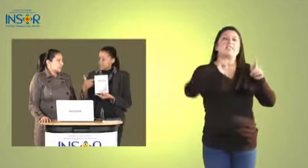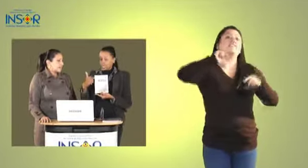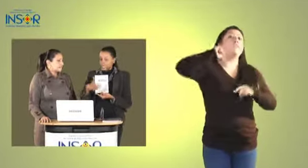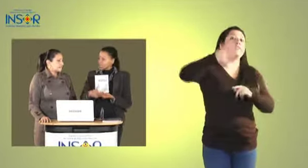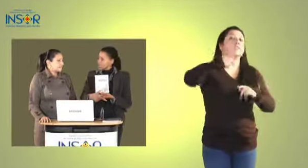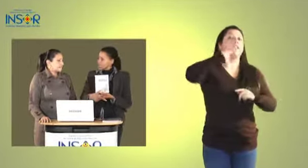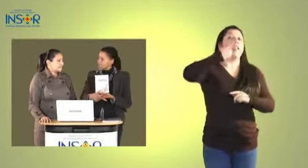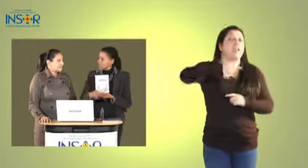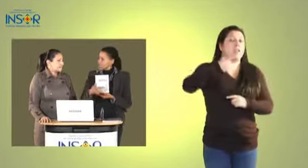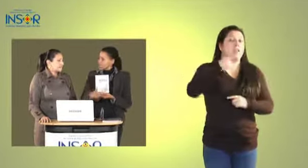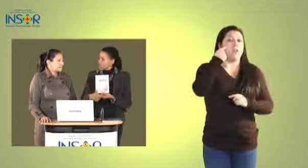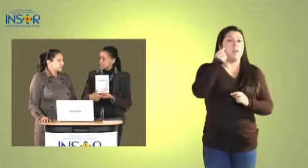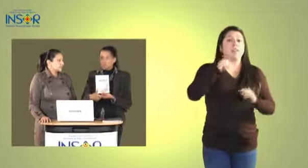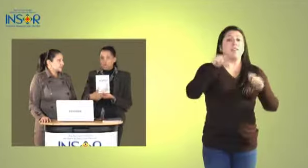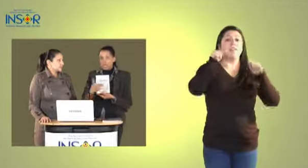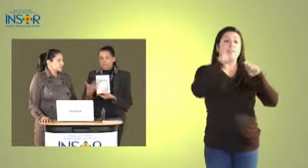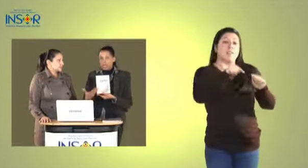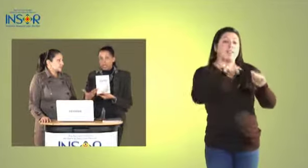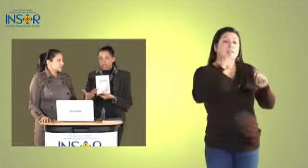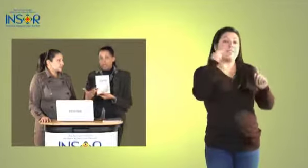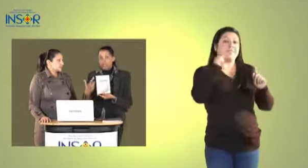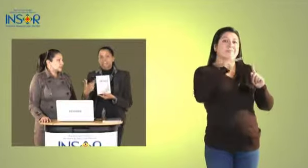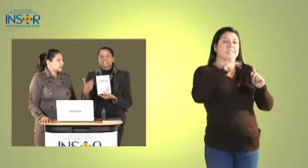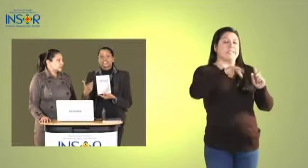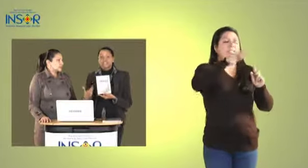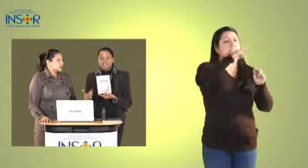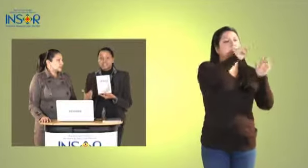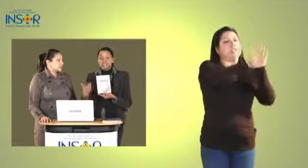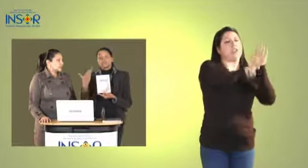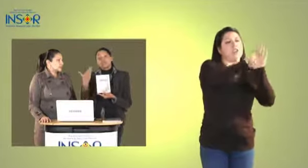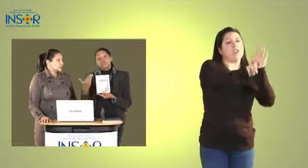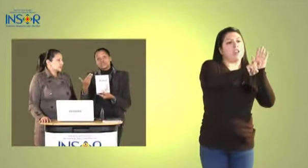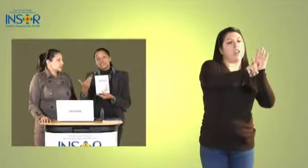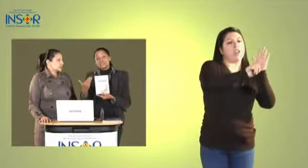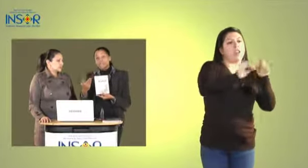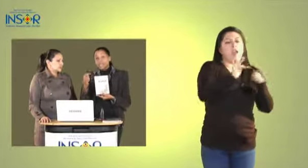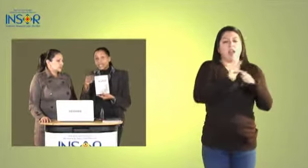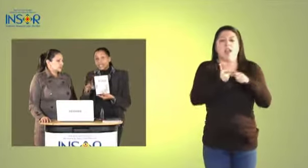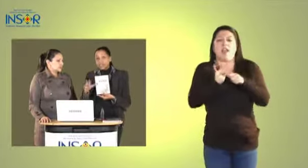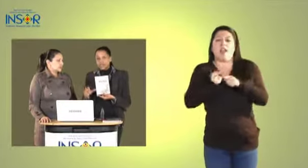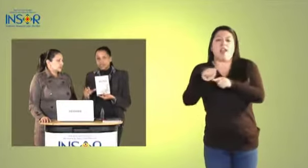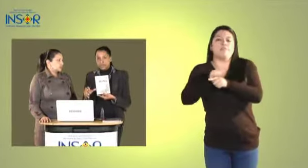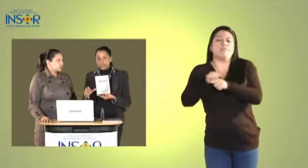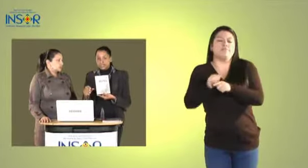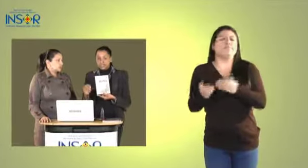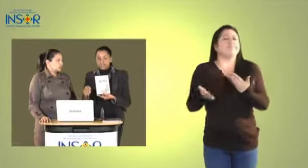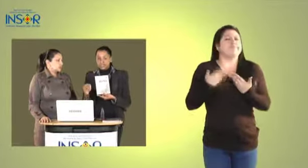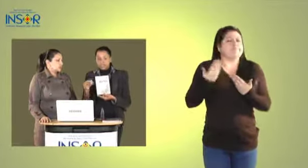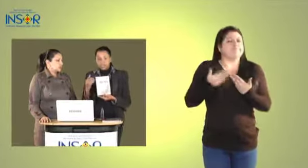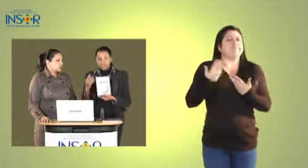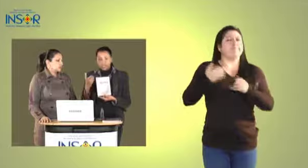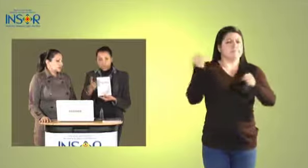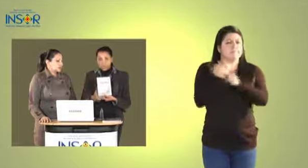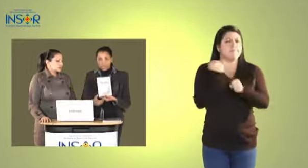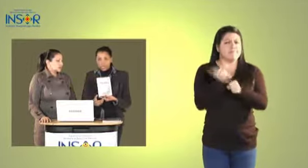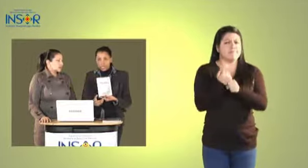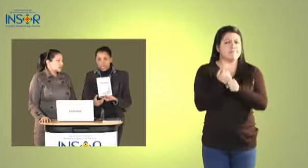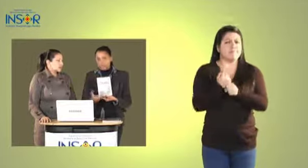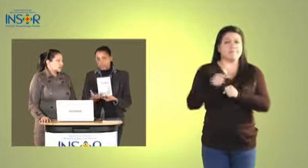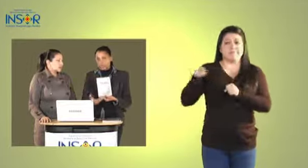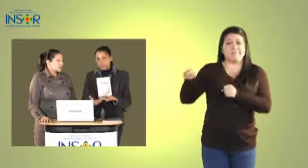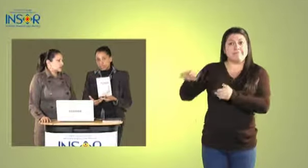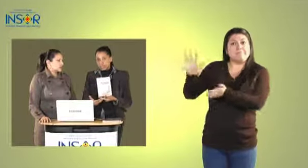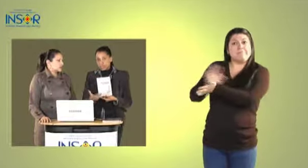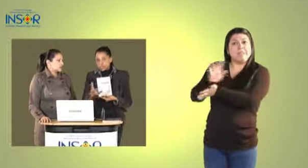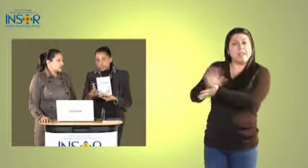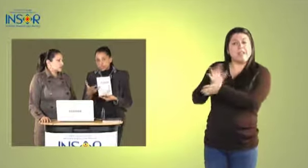permite ir de la teoría de lo que está escrito a la práctica, para que a ustedes se les facilite un poquito más el trabajo. Entonces, con todo este material